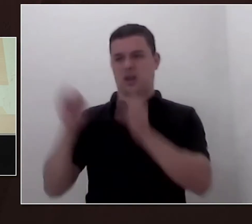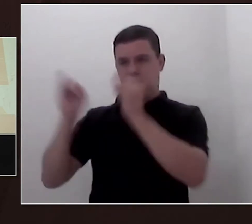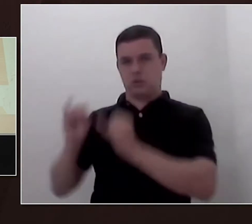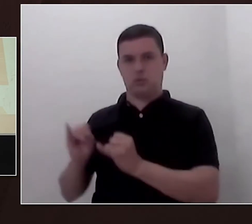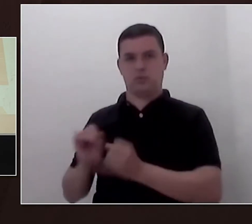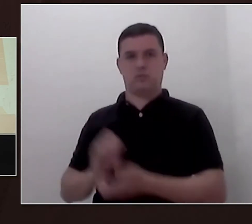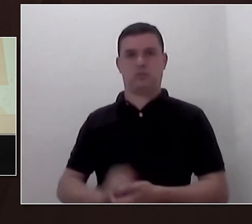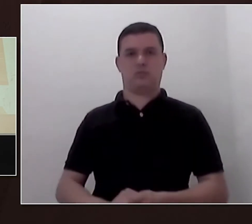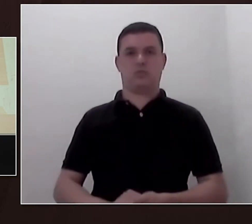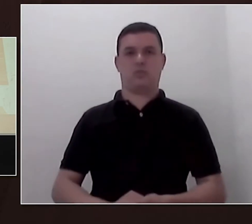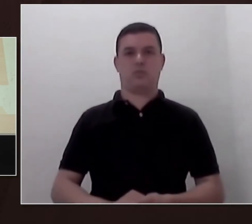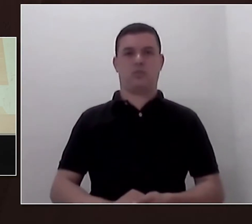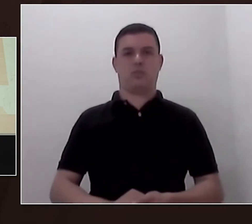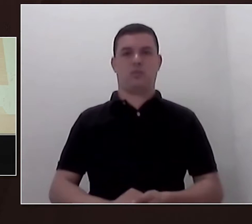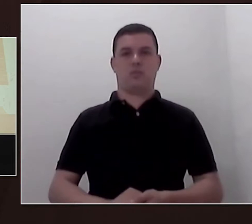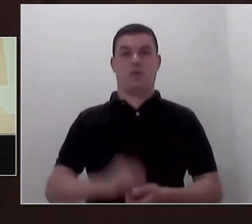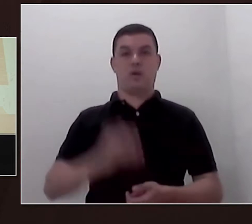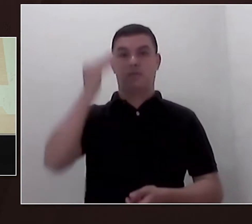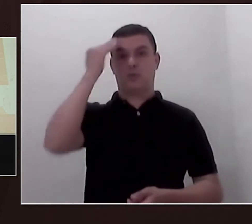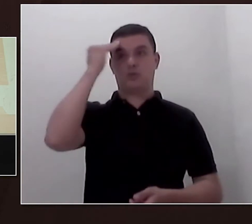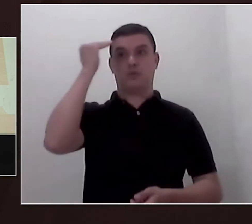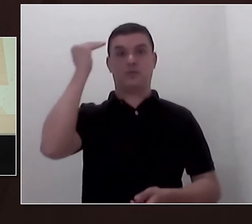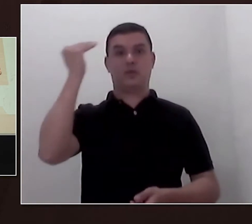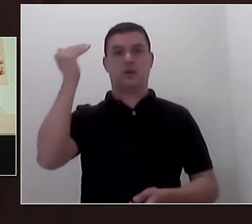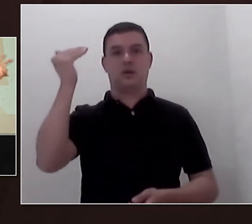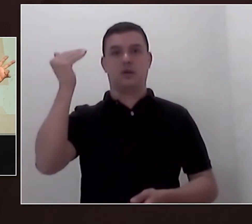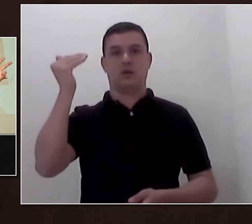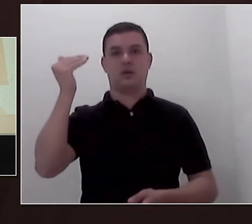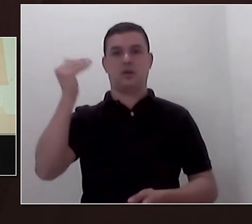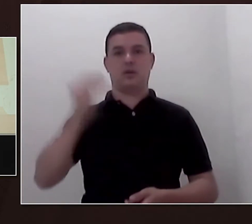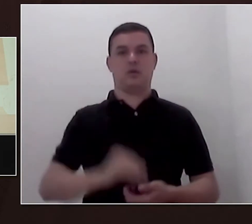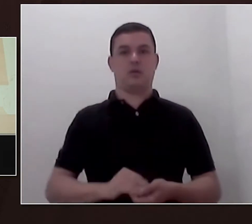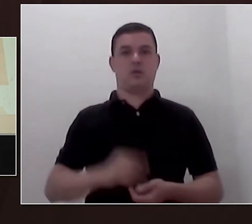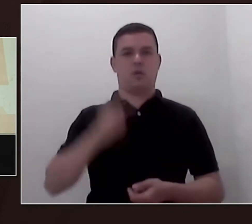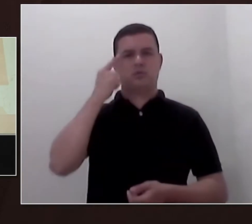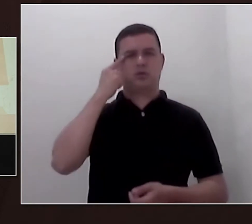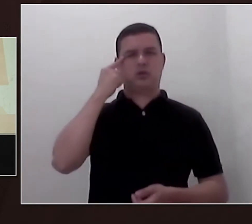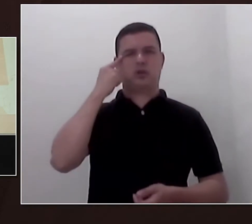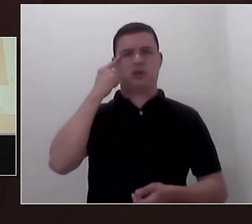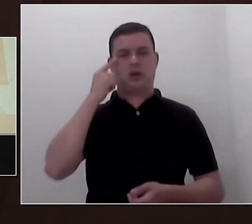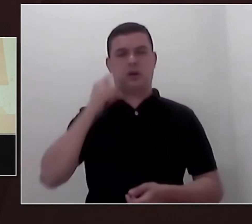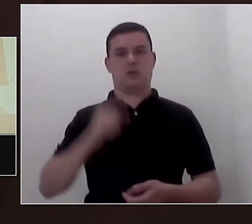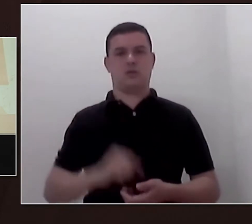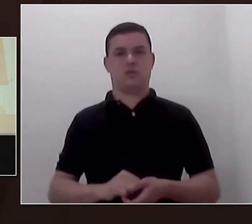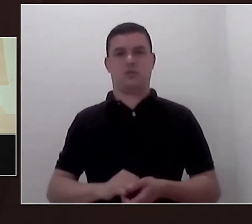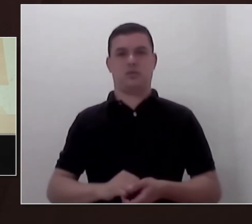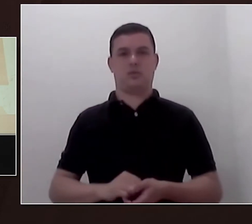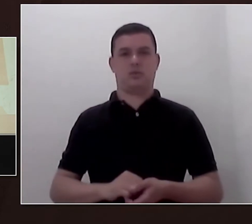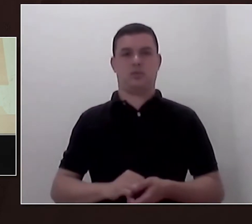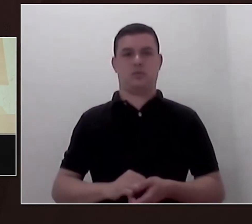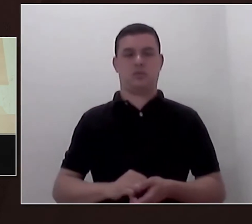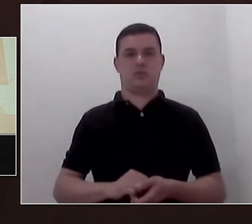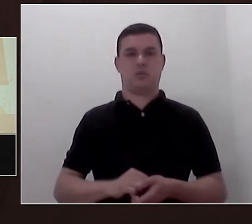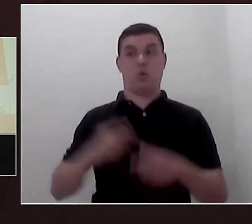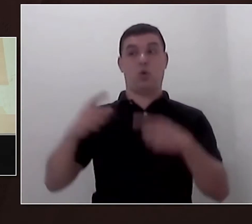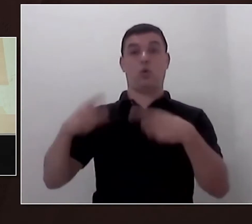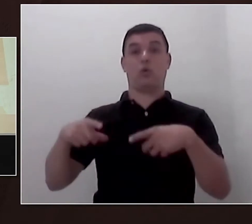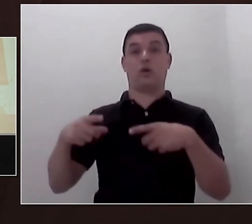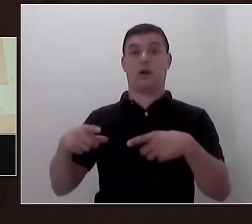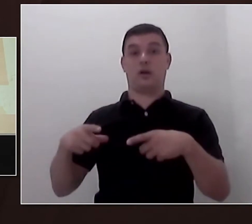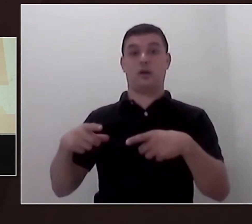filosofia oriental, você logo vai pensar na China, no Japão, na Índia. Não, não é isso não. A filosofia